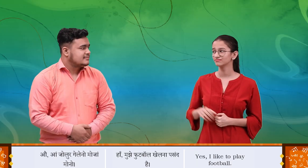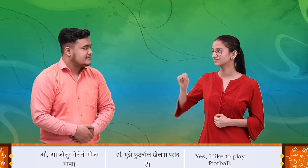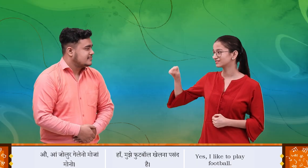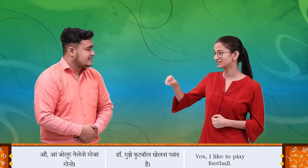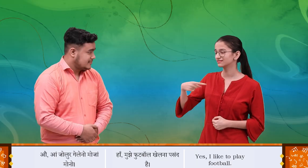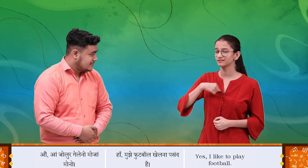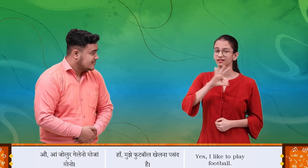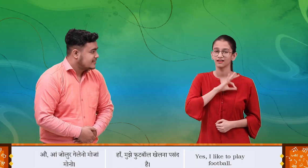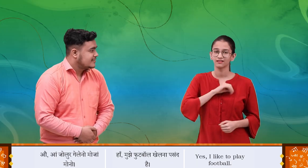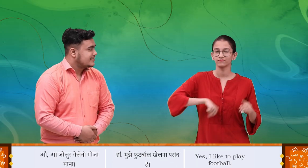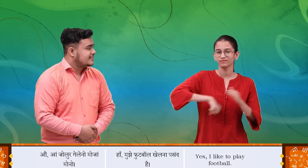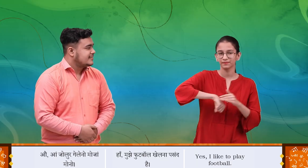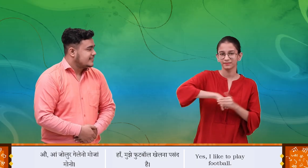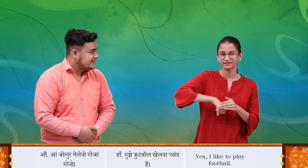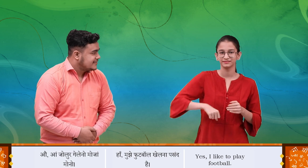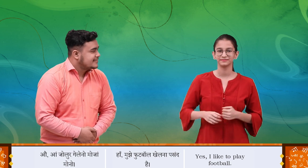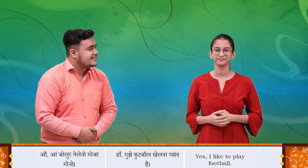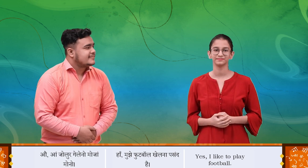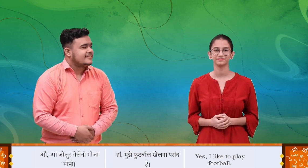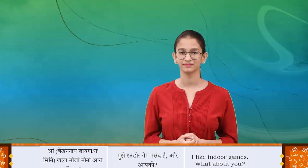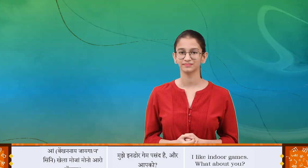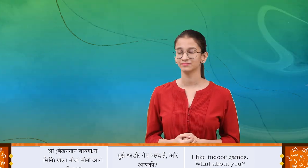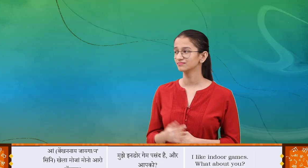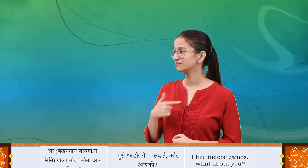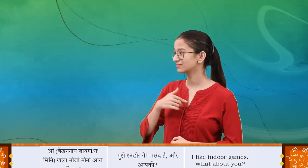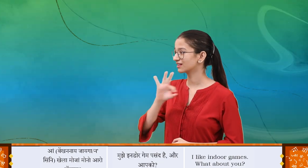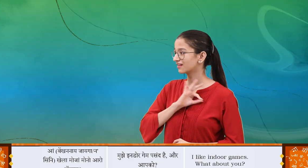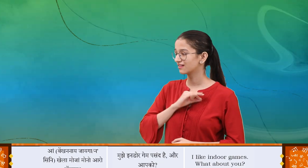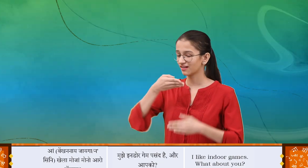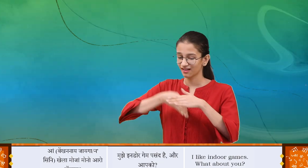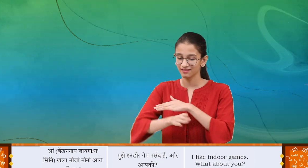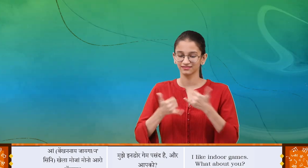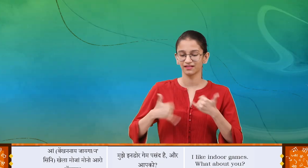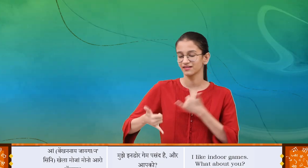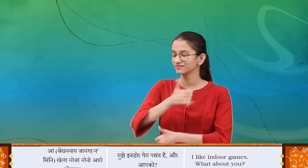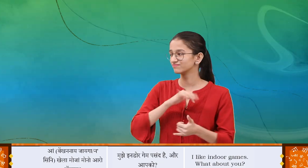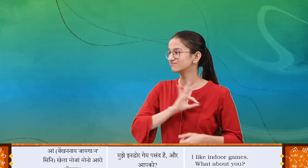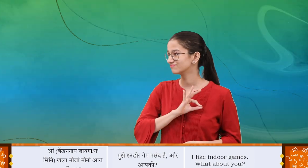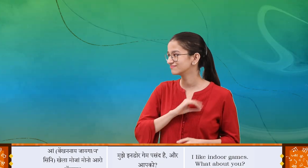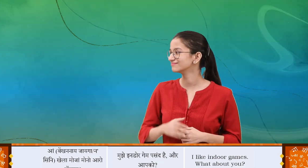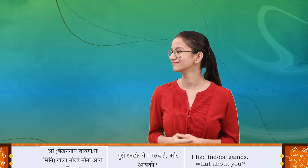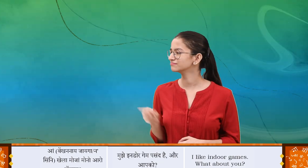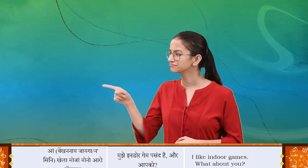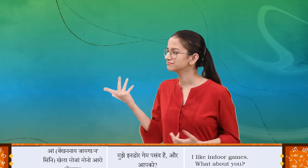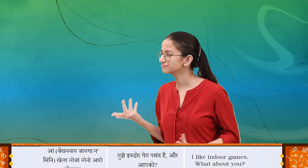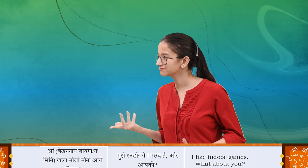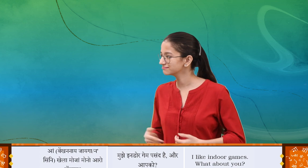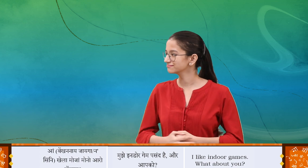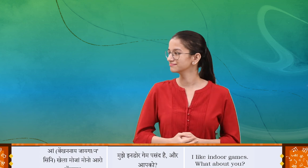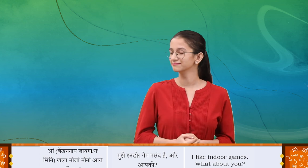Oh, ang zulur gelene mezang mene. Ang bengkonnai zaiga eba No singni kela